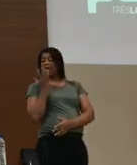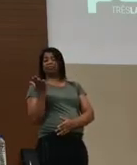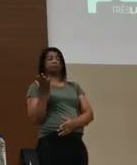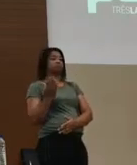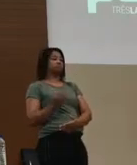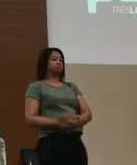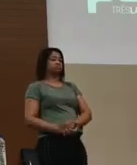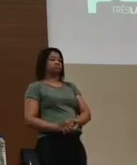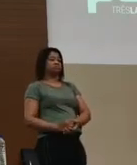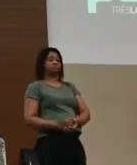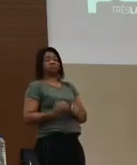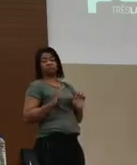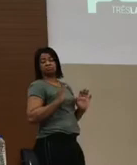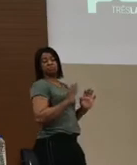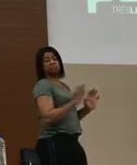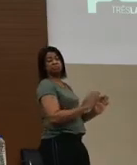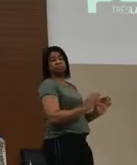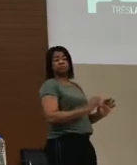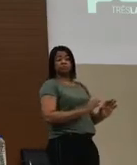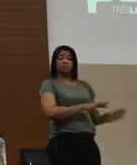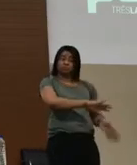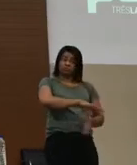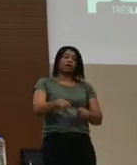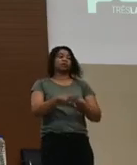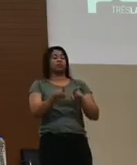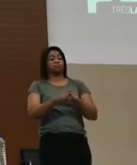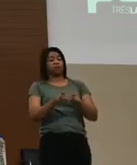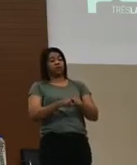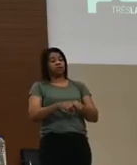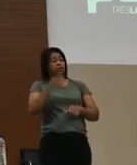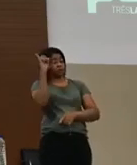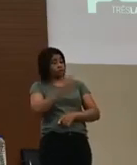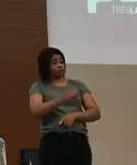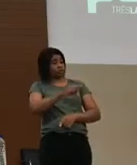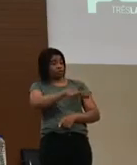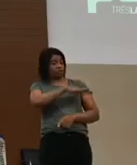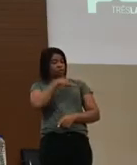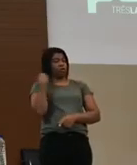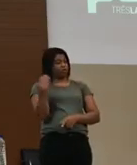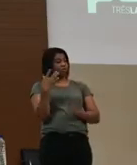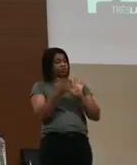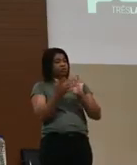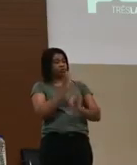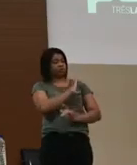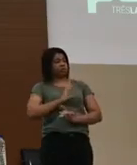estava gritando: crucificam, crucificam, crucificam.